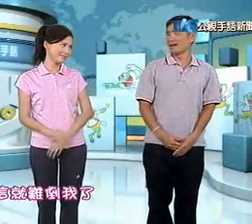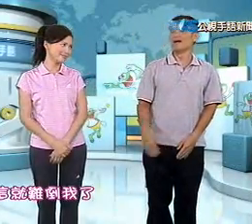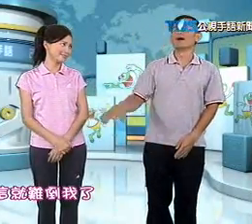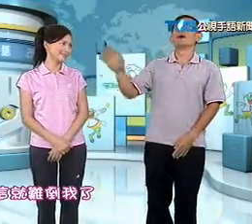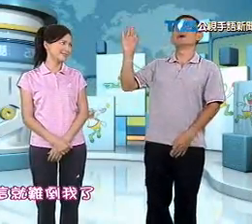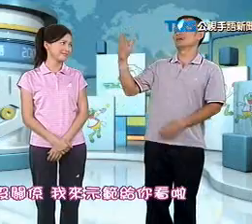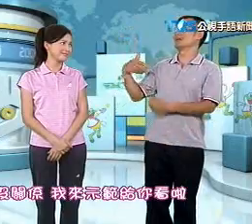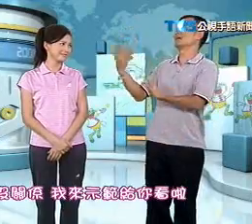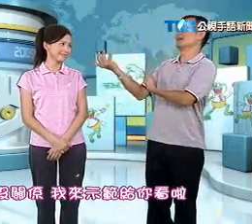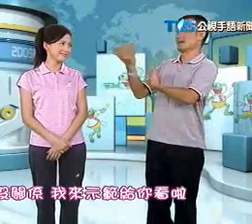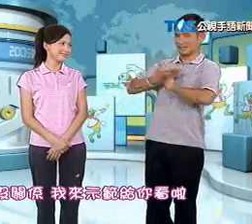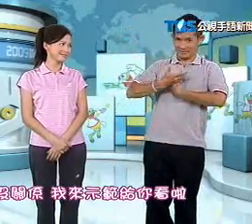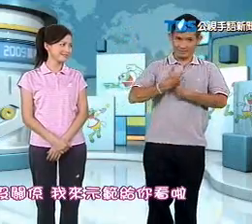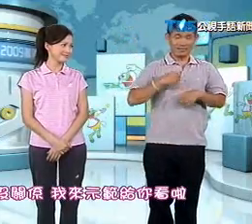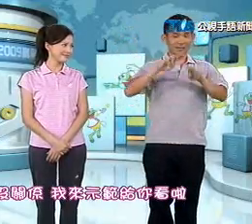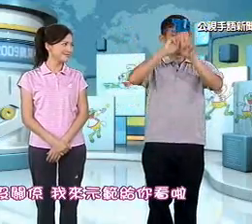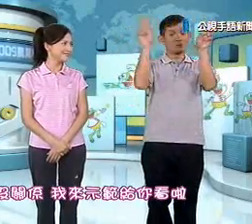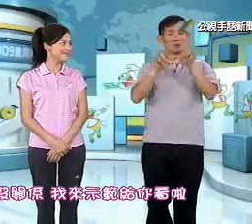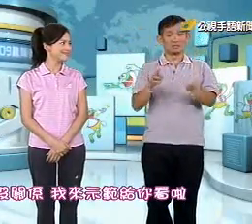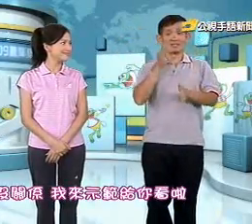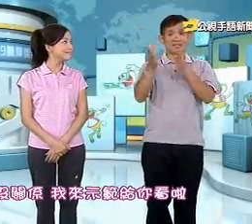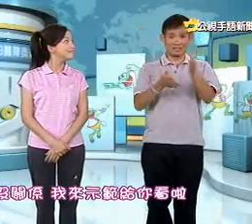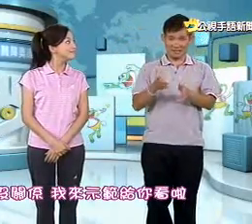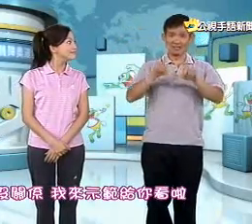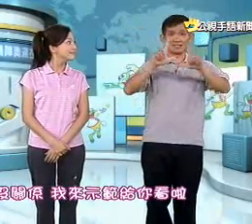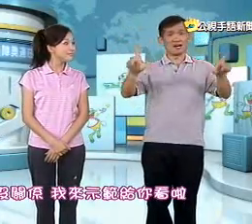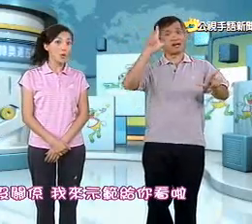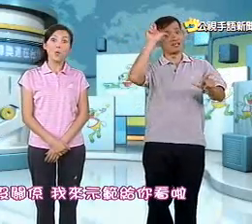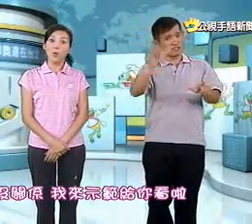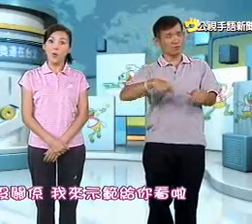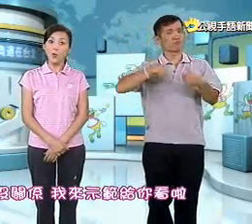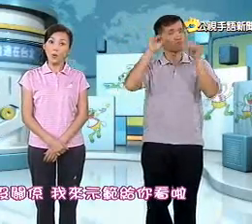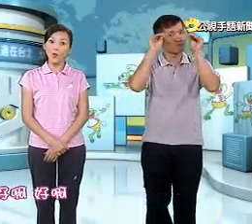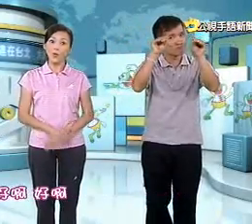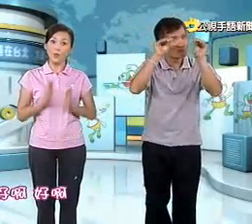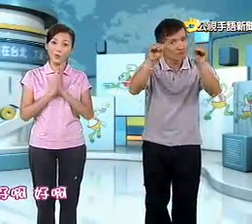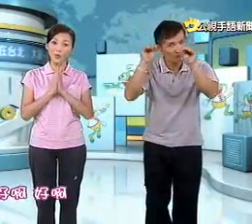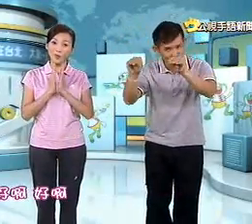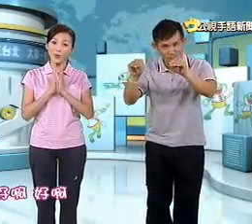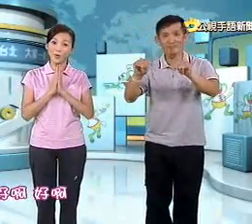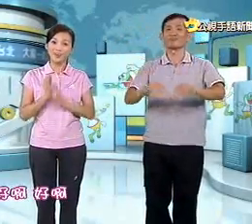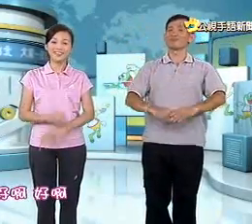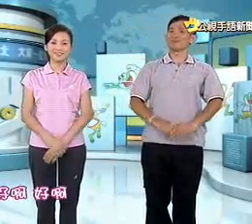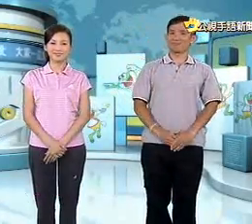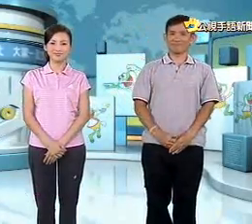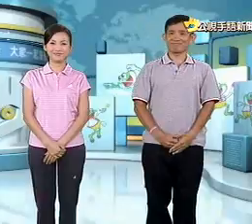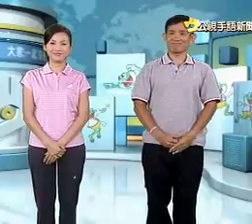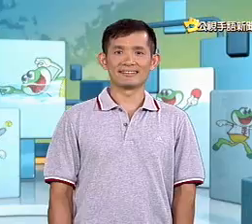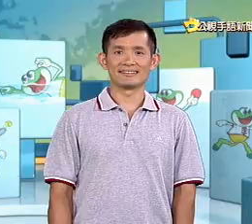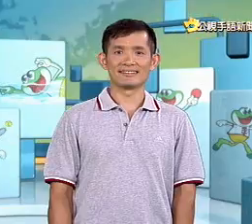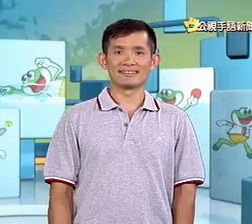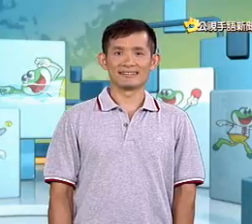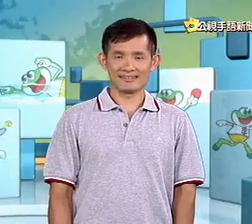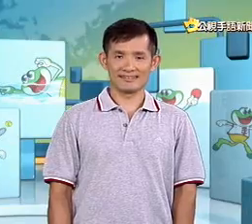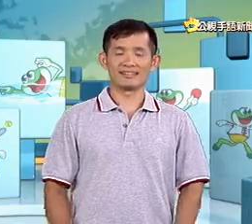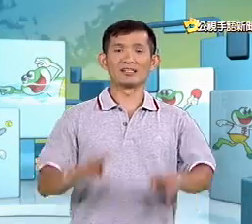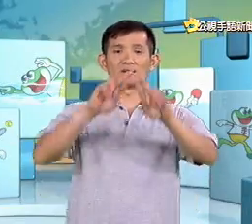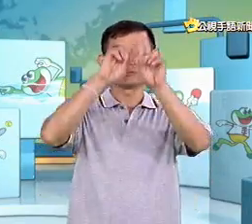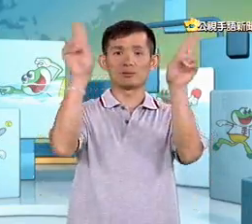了。 哎，没关系，我来示范给你看啦。 好了好了， 国